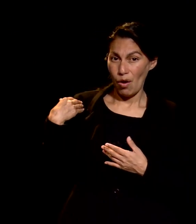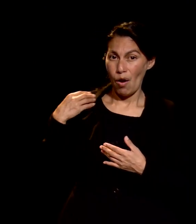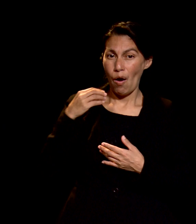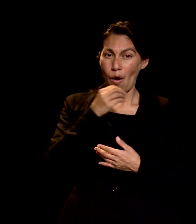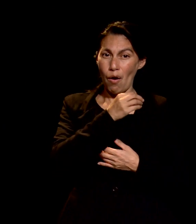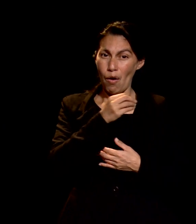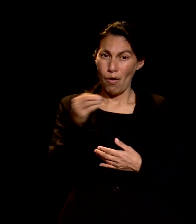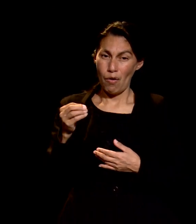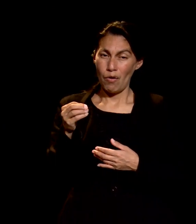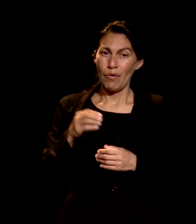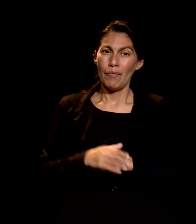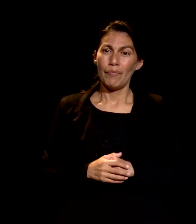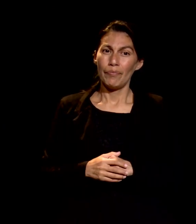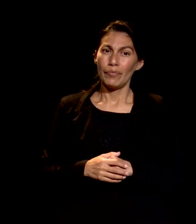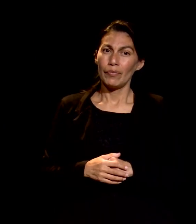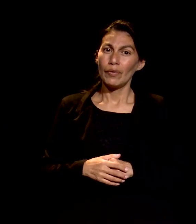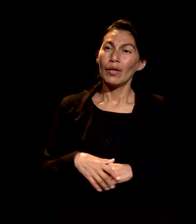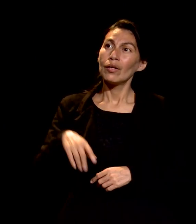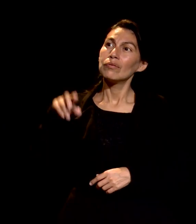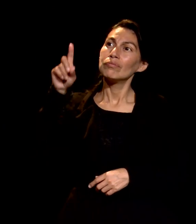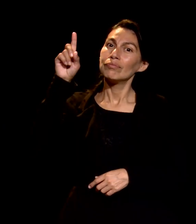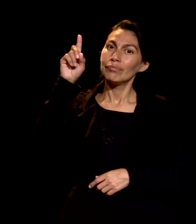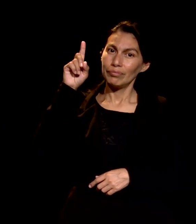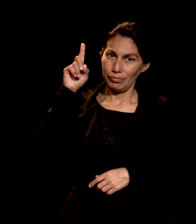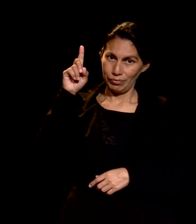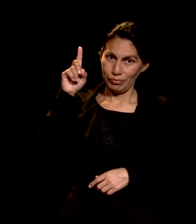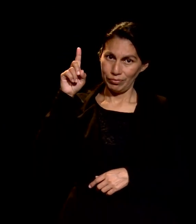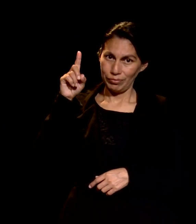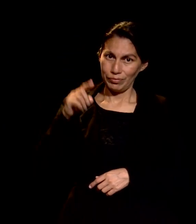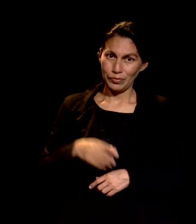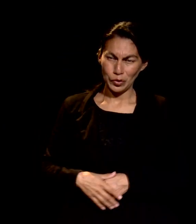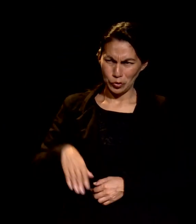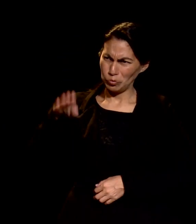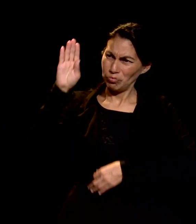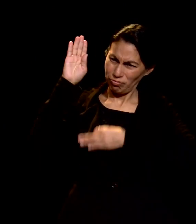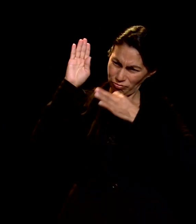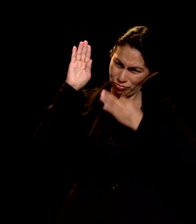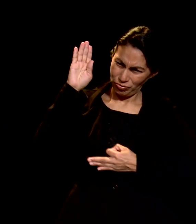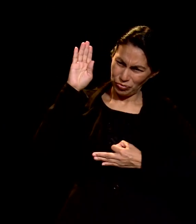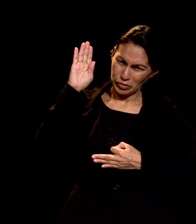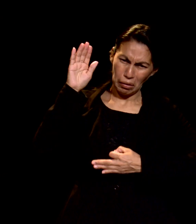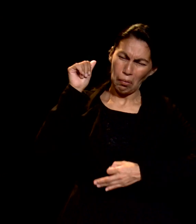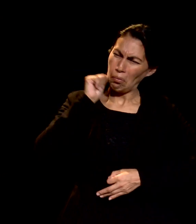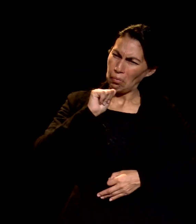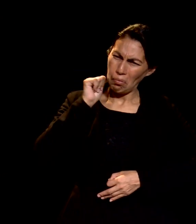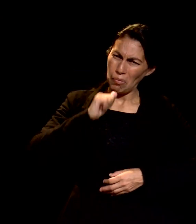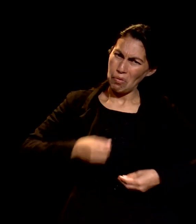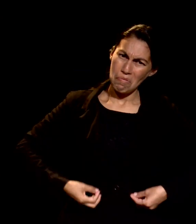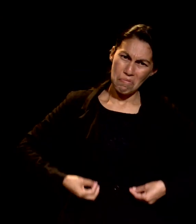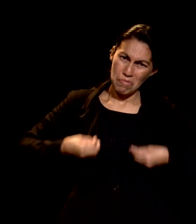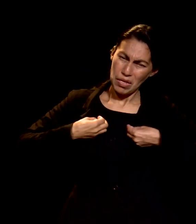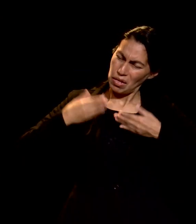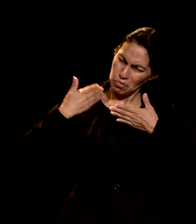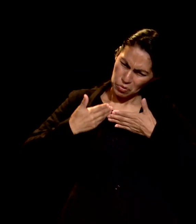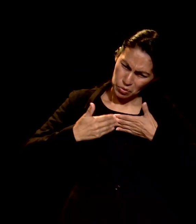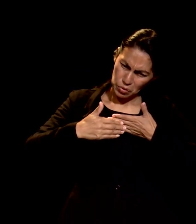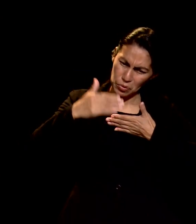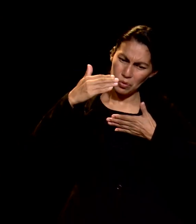ya ve que un pastor hace el llamado. Yo conté y dije, esto voy a hacer toda mi vida, no haré otra cosa.